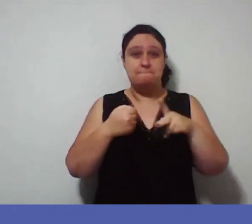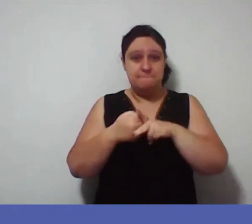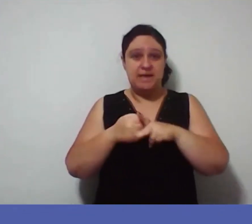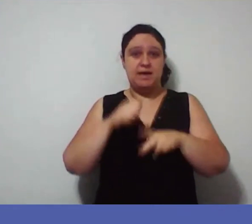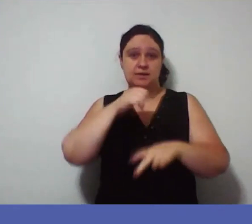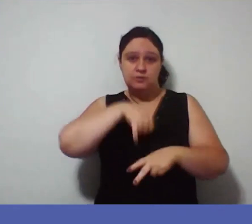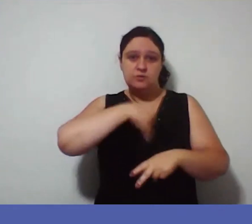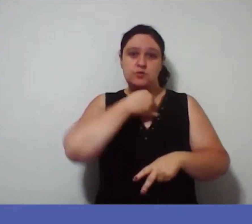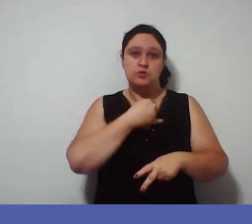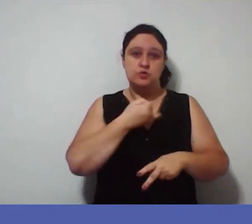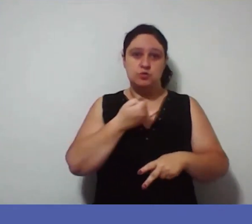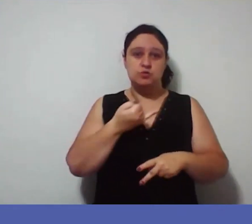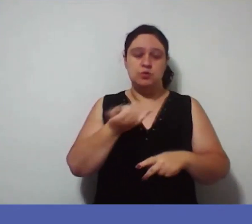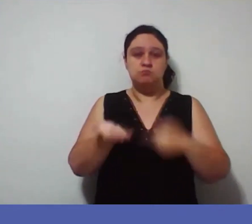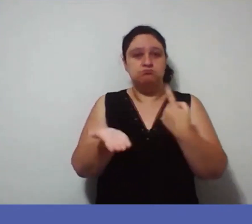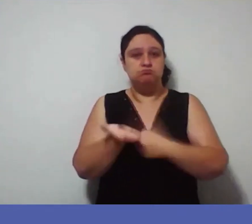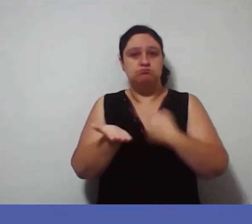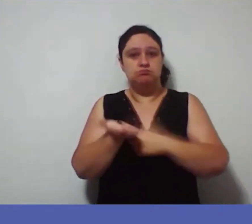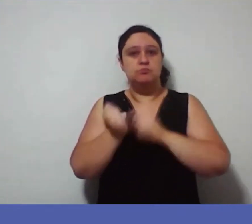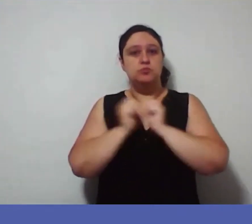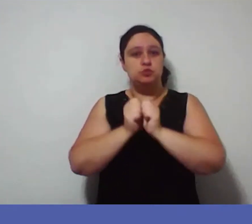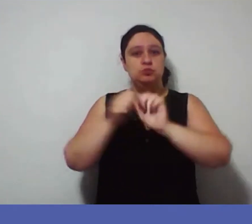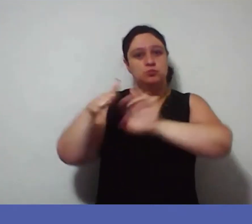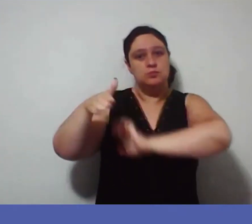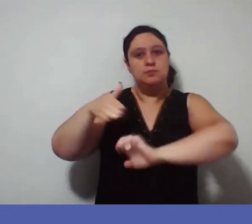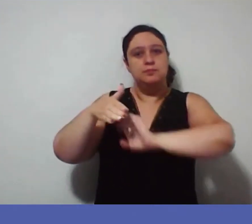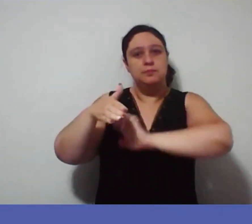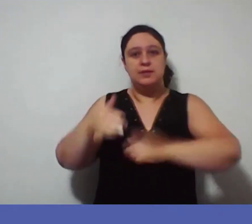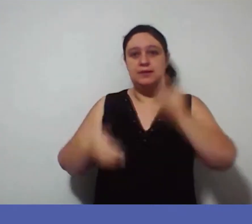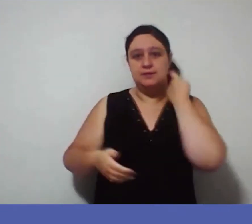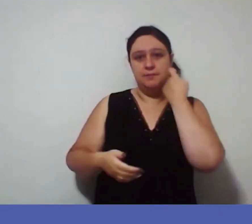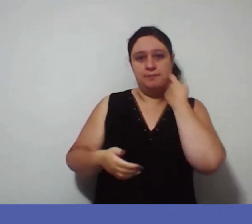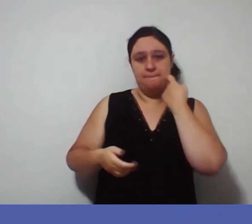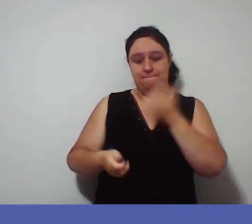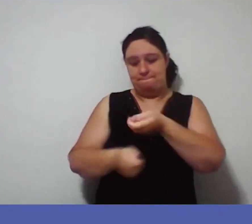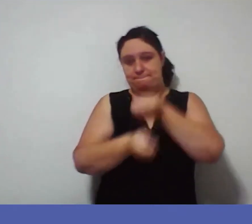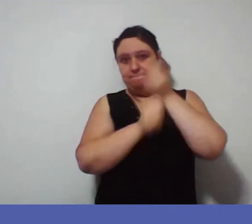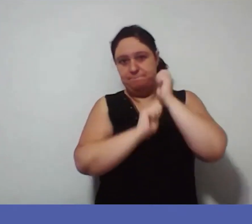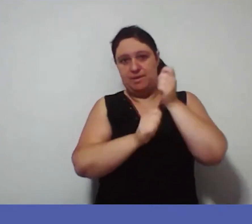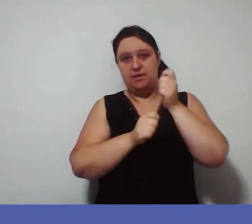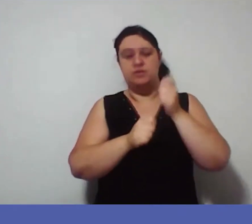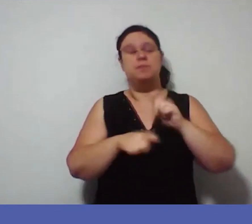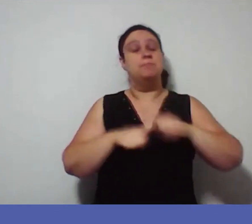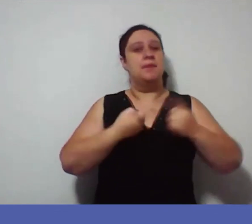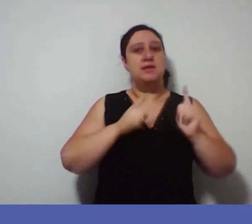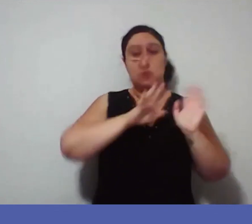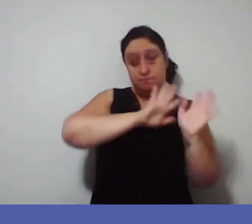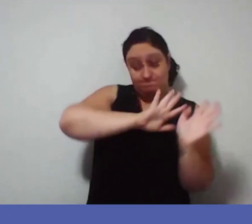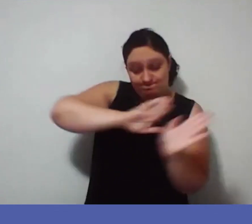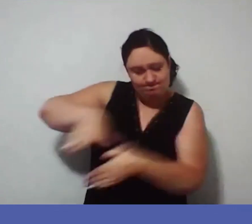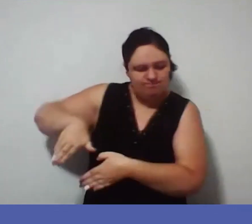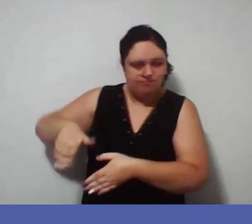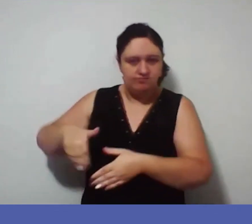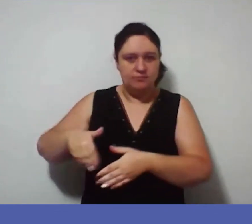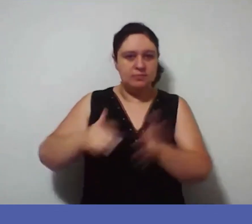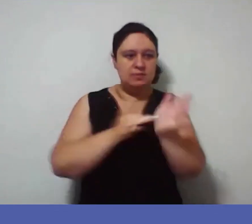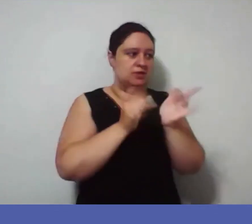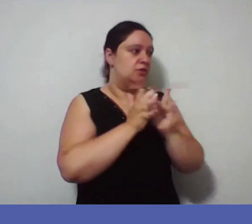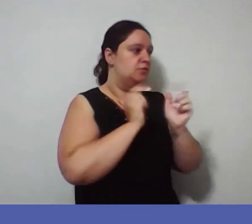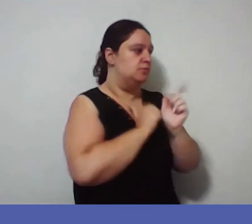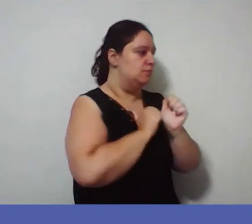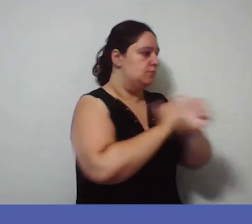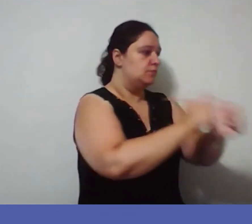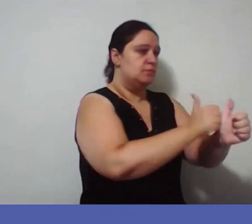pesca. Eles largaram tudo e seguiram o Senhor. E nós? O que vai ser de